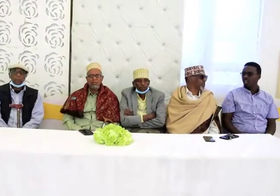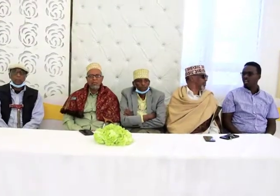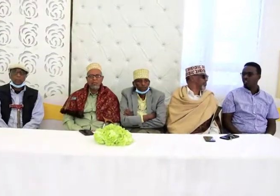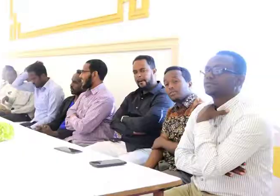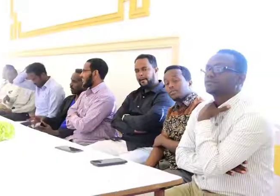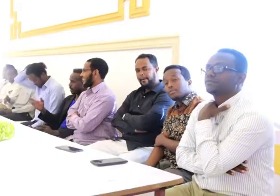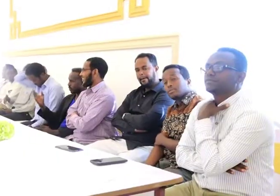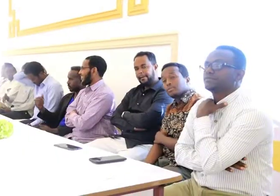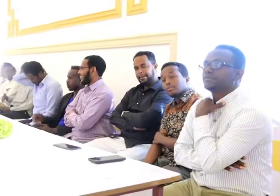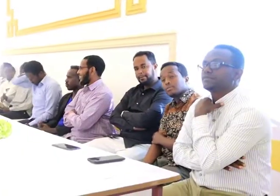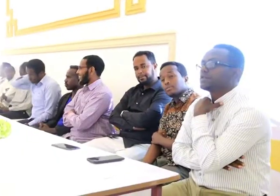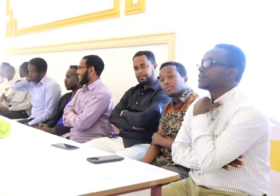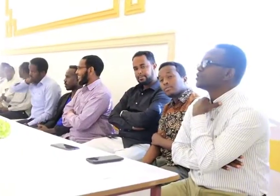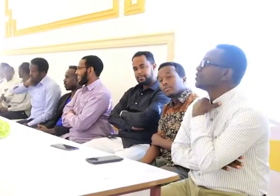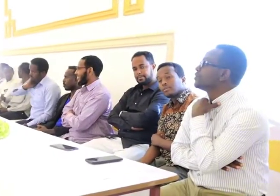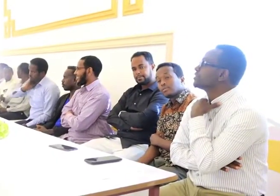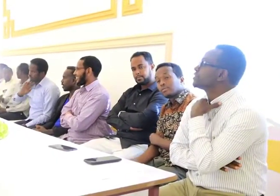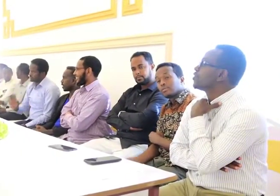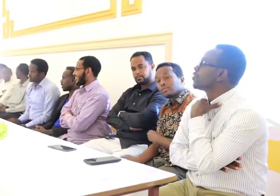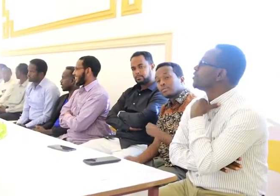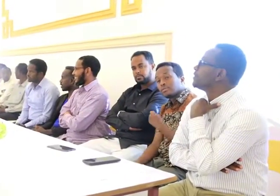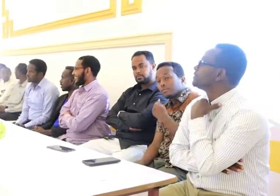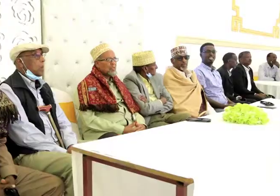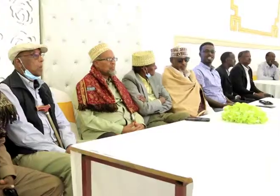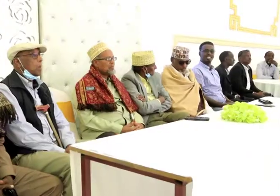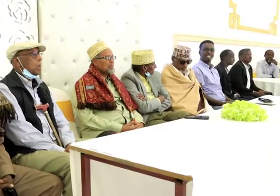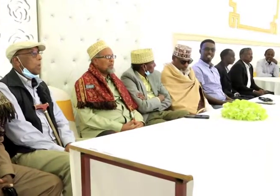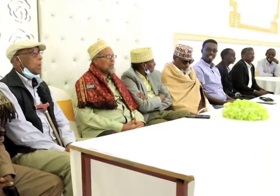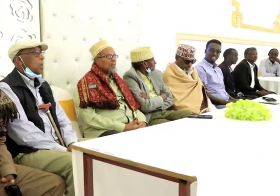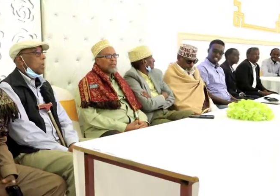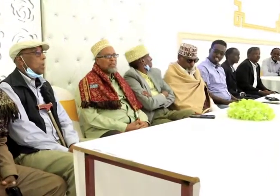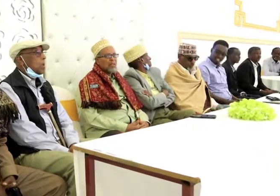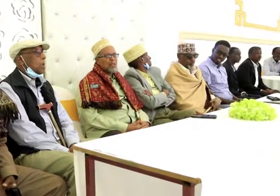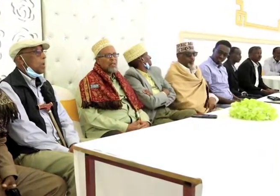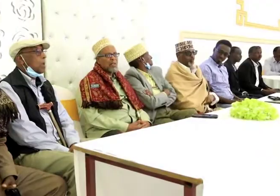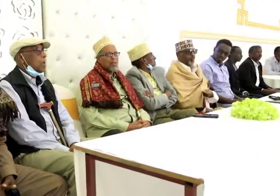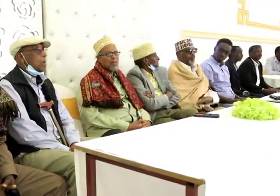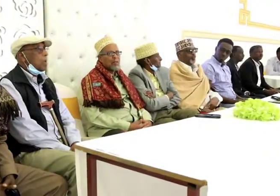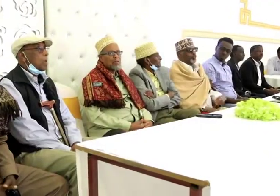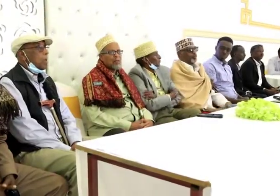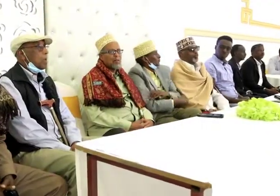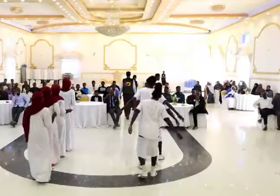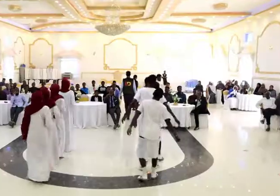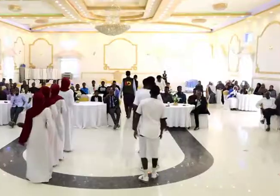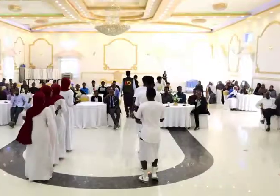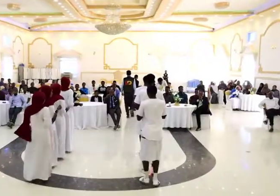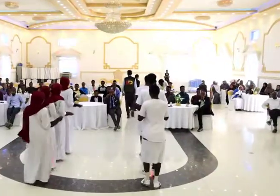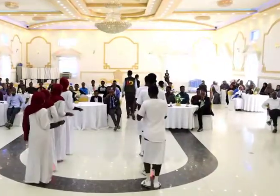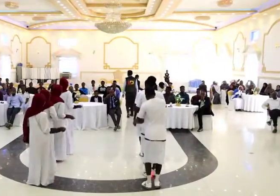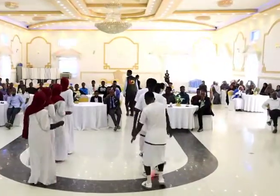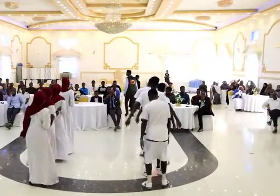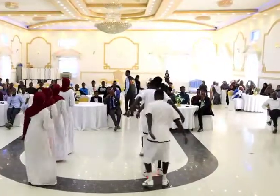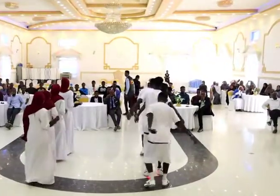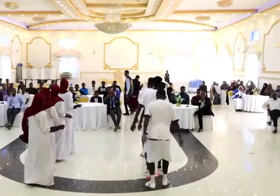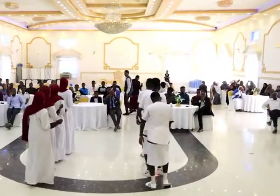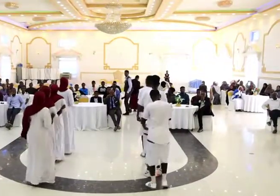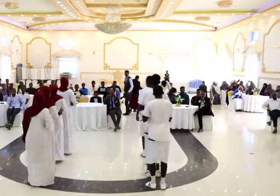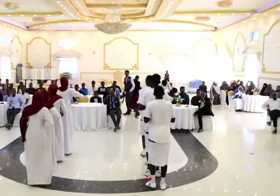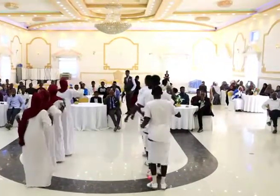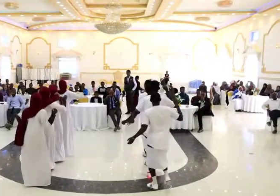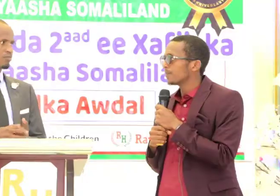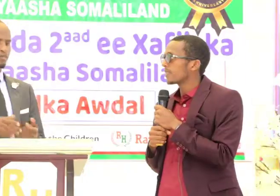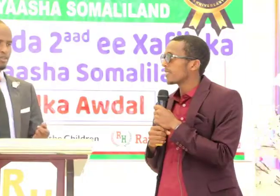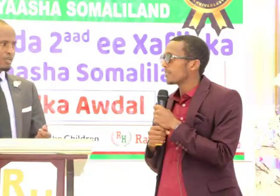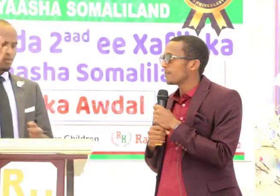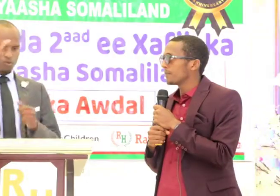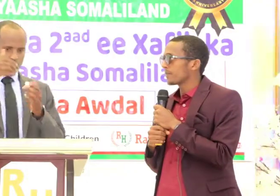gobolka, mas-uuliyiin ka socday degmada, mas-uul ka socday xiriirka kubadda cagta, mas-uuliyiin madaxda dhaqanka iyo bulshada qaybaheeda kala